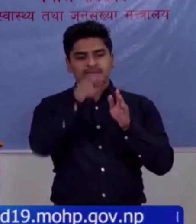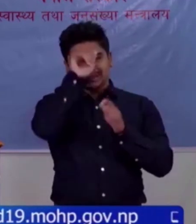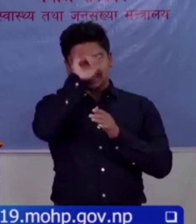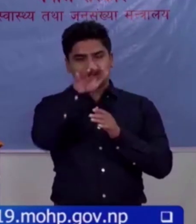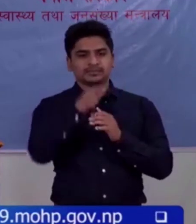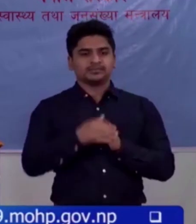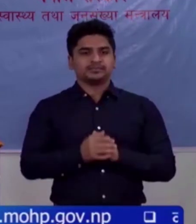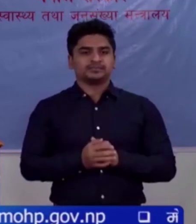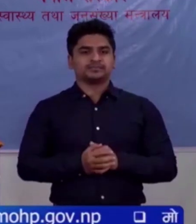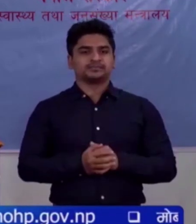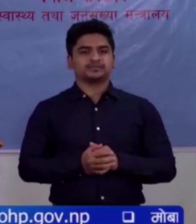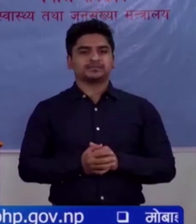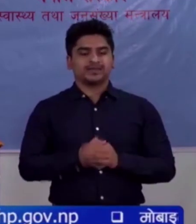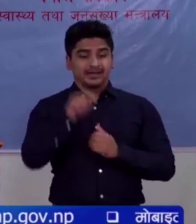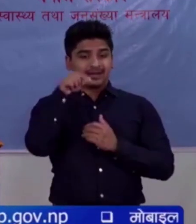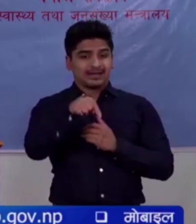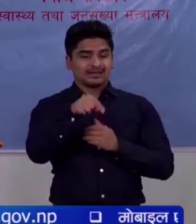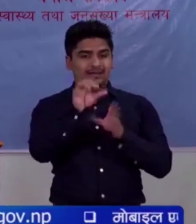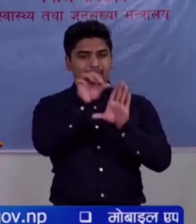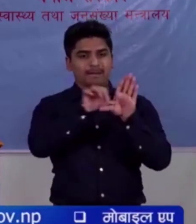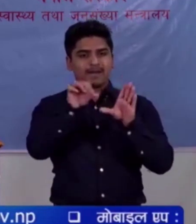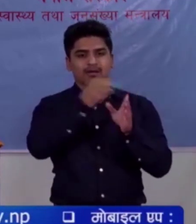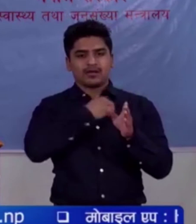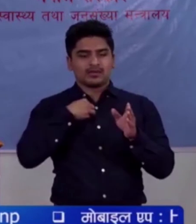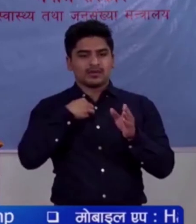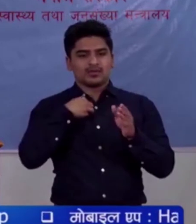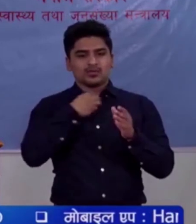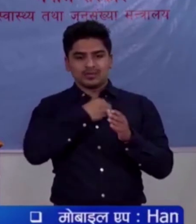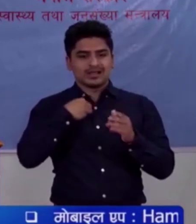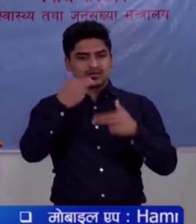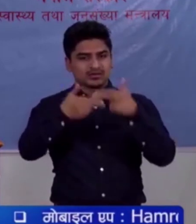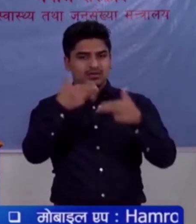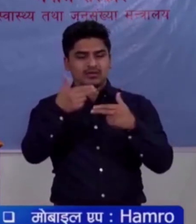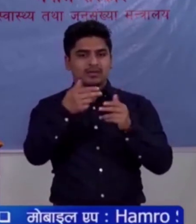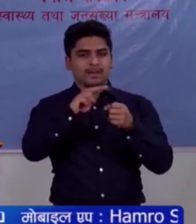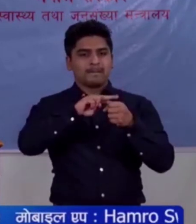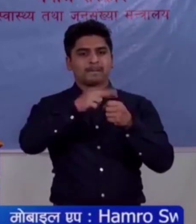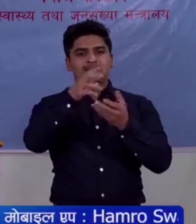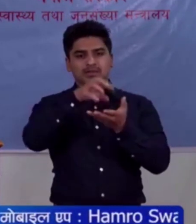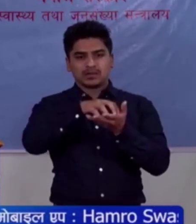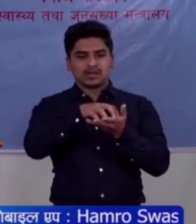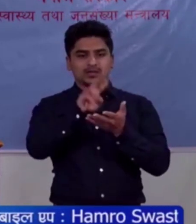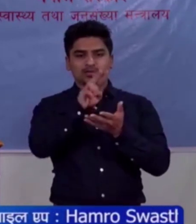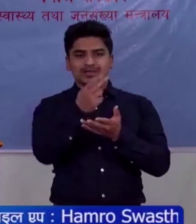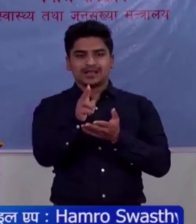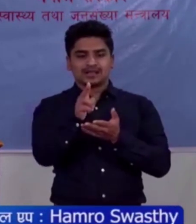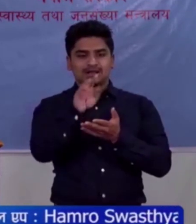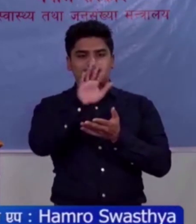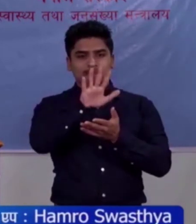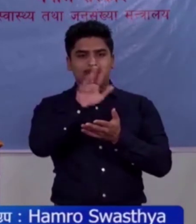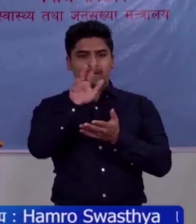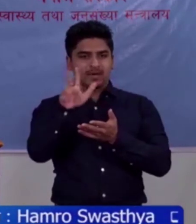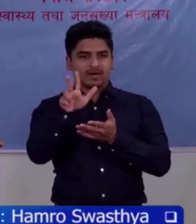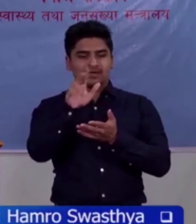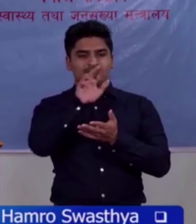को अपडेट गराउन चाहन्छु। आज पाटन अस्पतालमा उपचारको क्रममा रहनुभएका पेप्सिकोलाका दुईजना 58 वर्षीय पुरुष